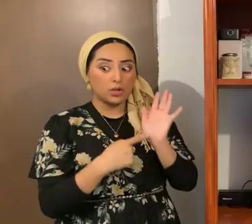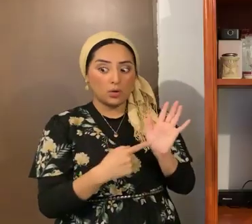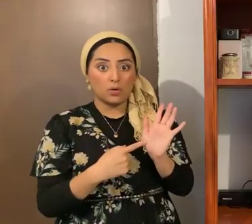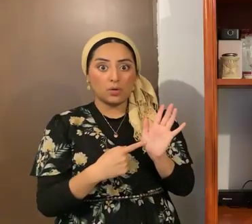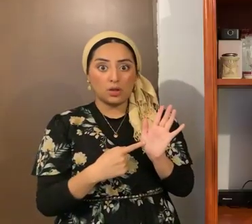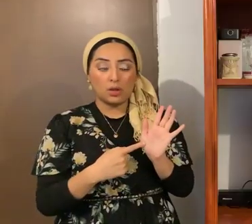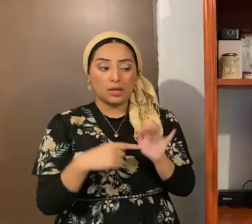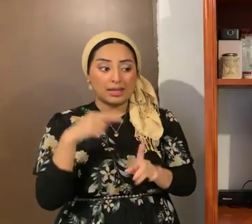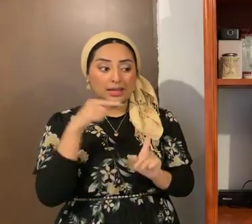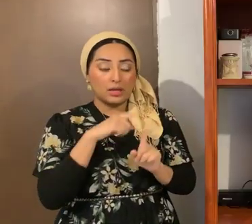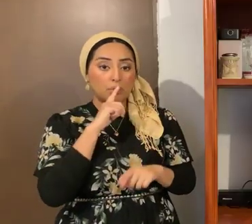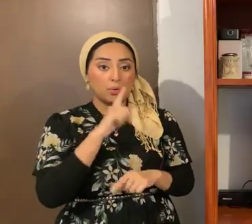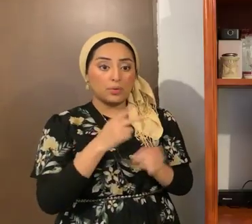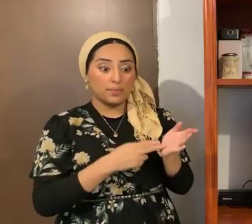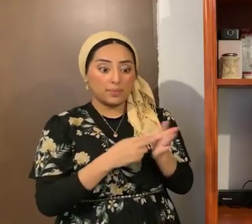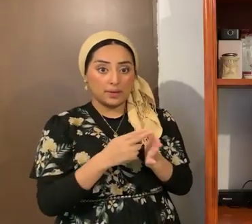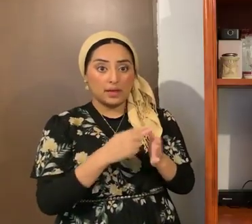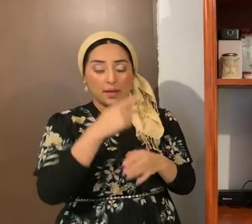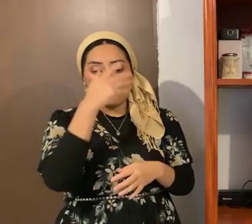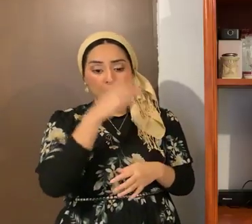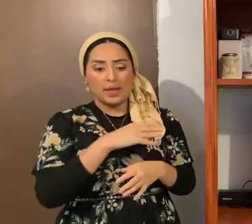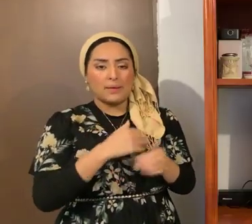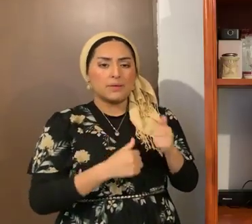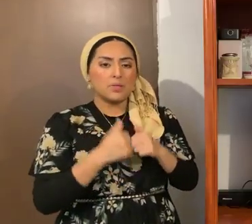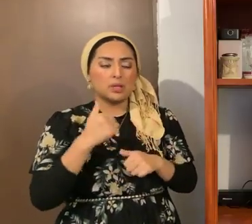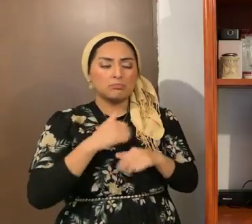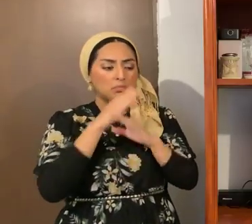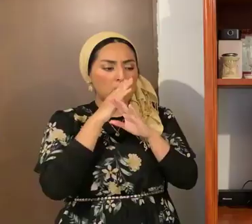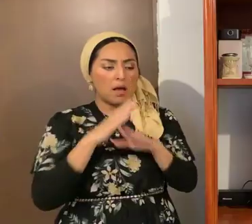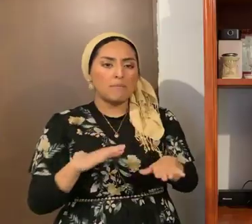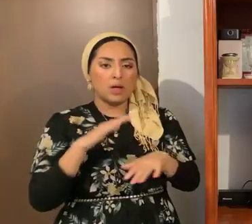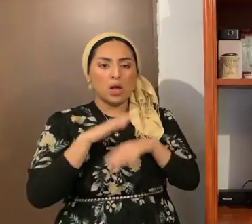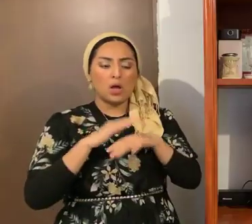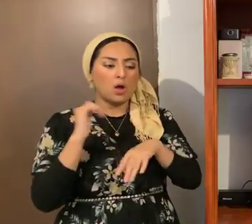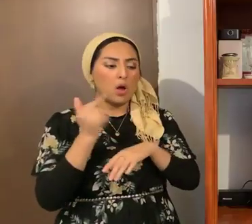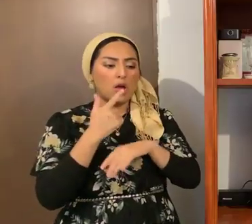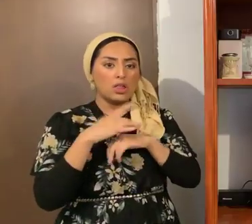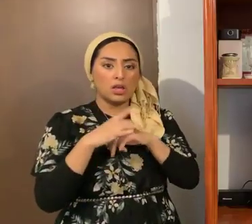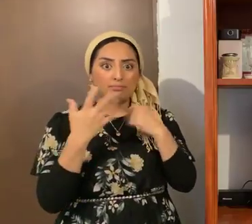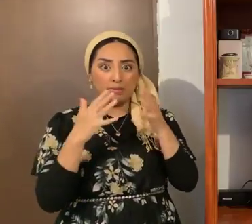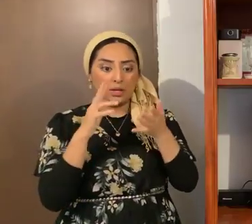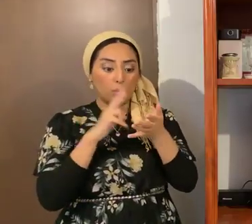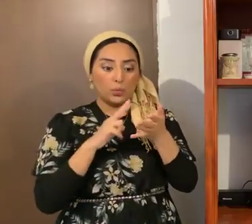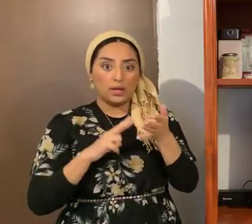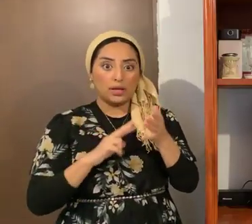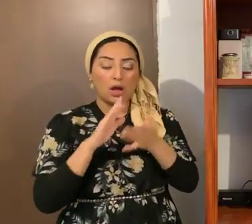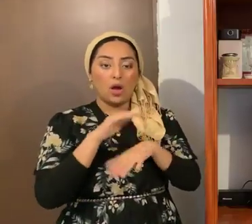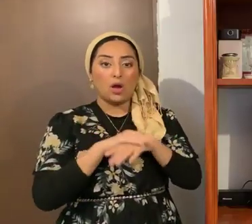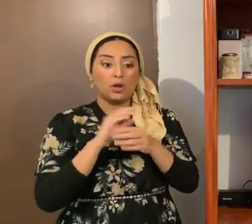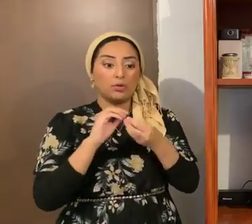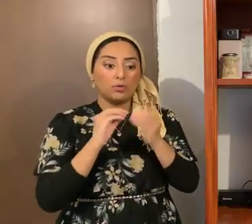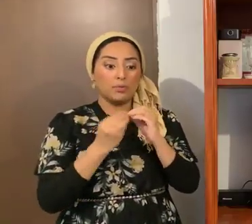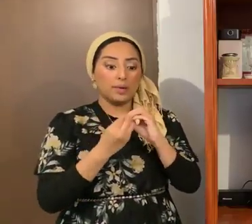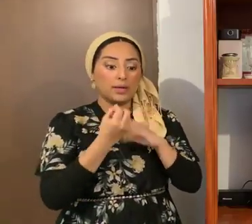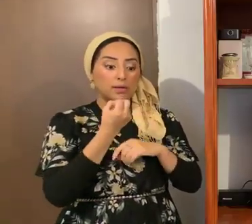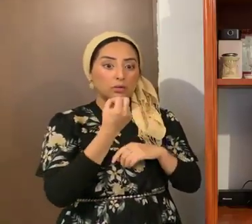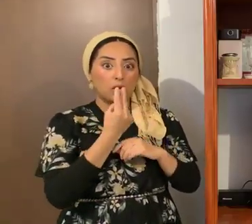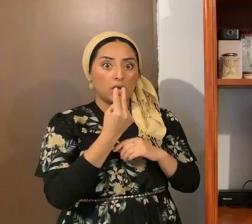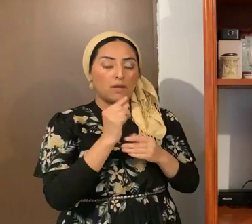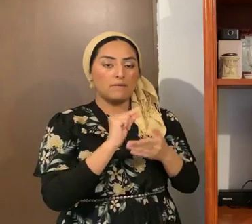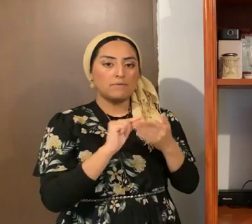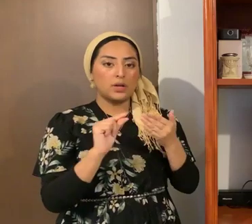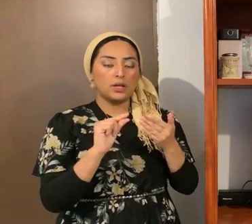demostró ser honrado y abnegado y era el hombre más manso sobre toda la tierra? Ya lo leímos en Números 12,